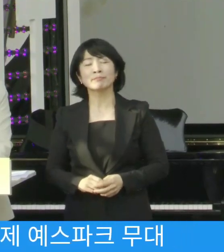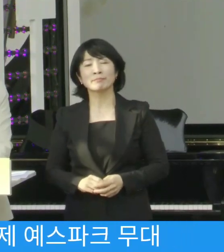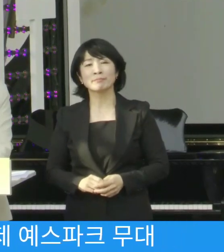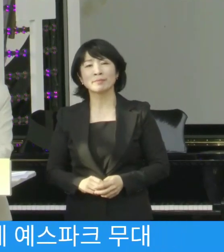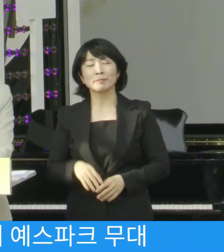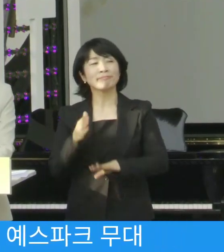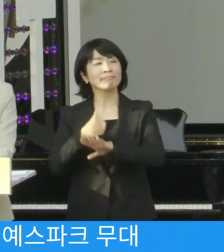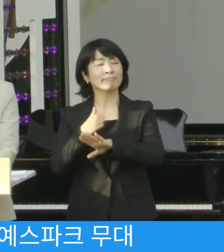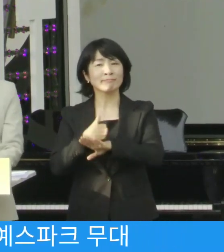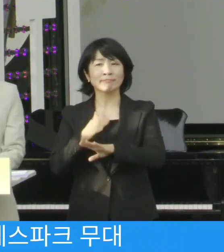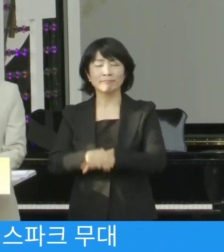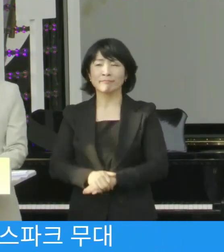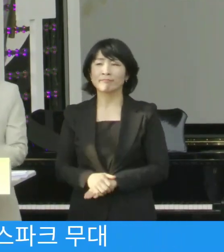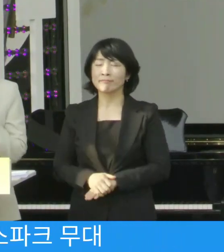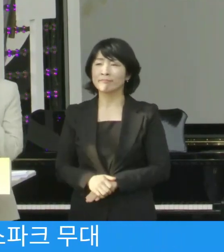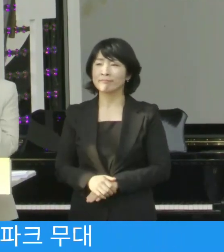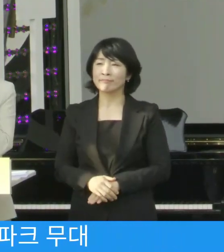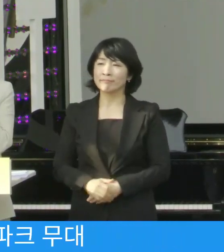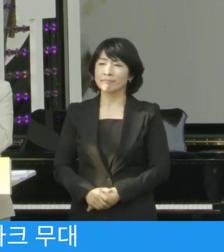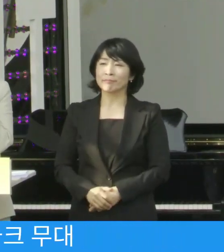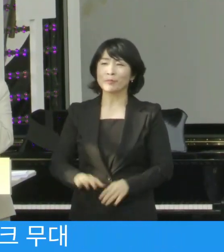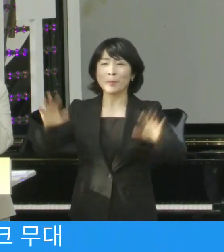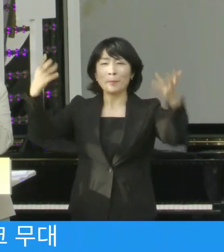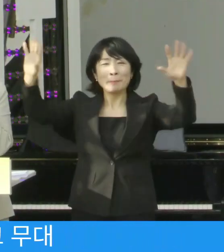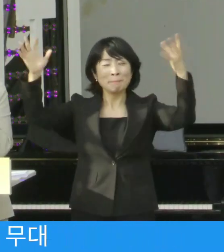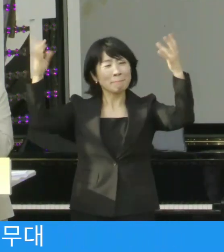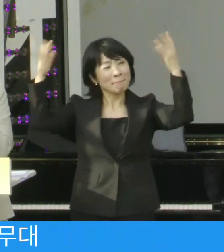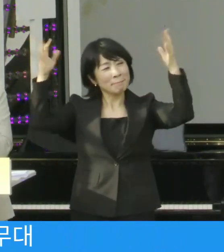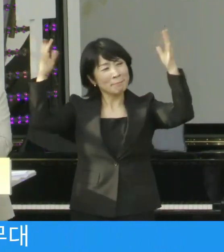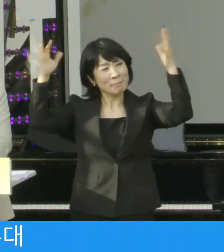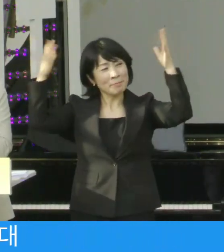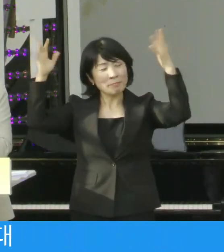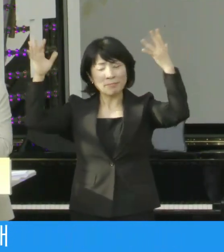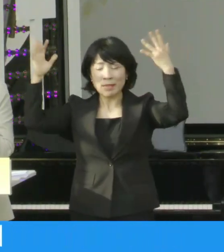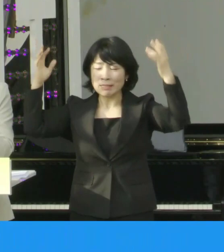주셨습니다. 감사합니다. 네, 박수 부탁드립니다.